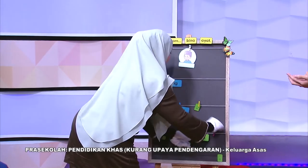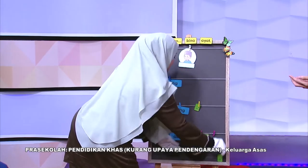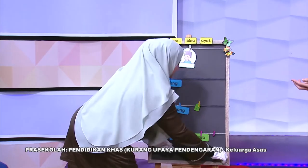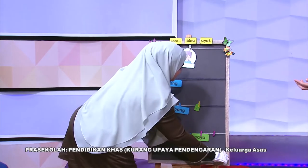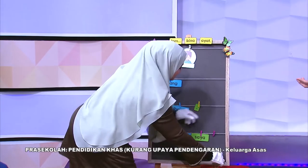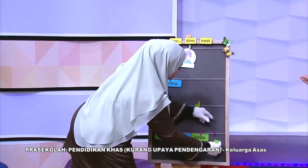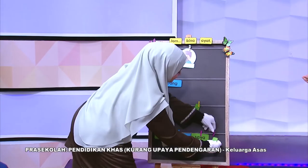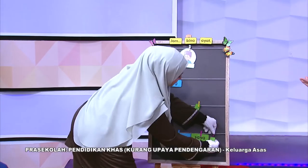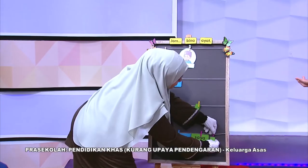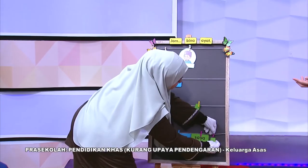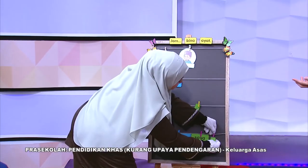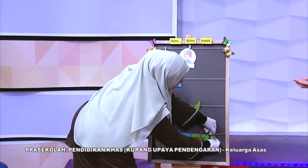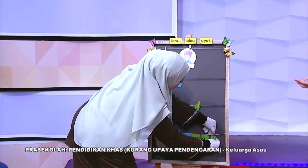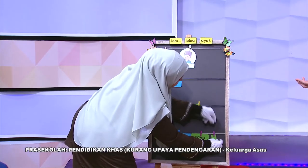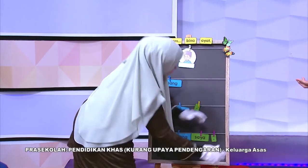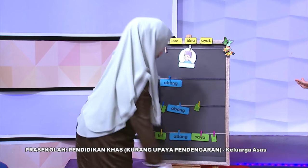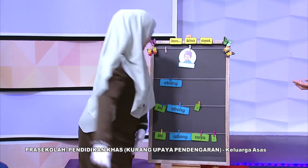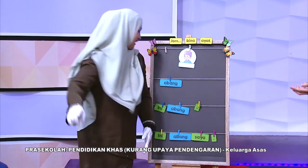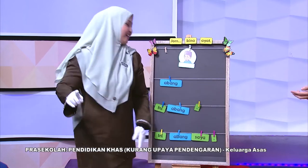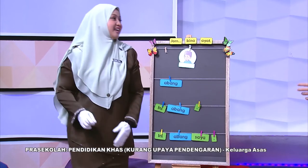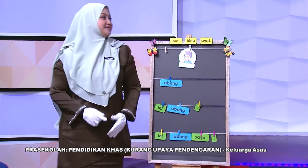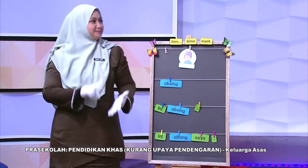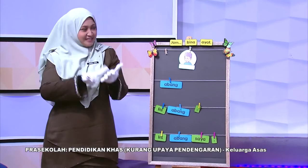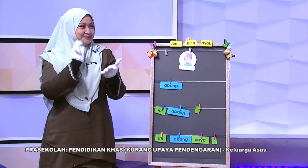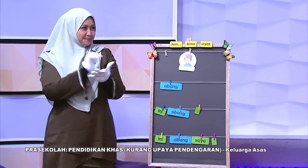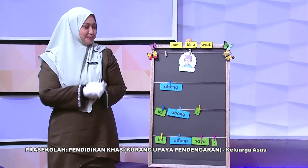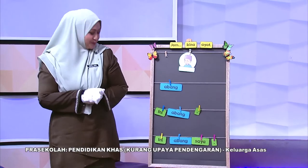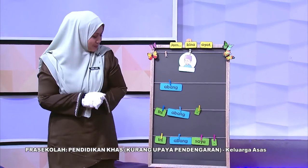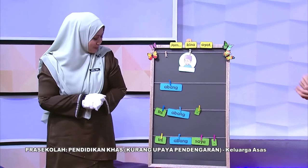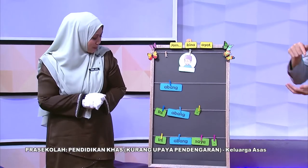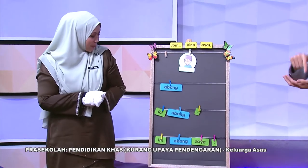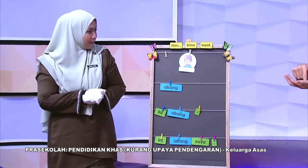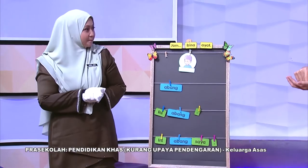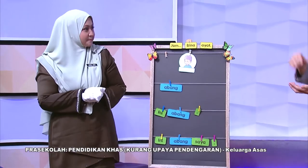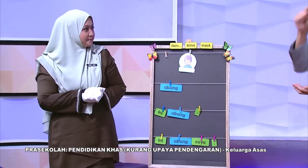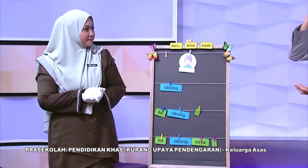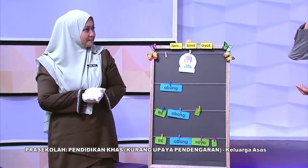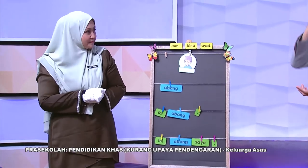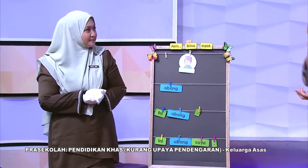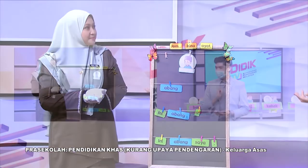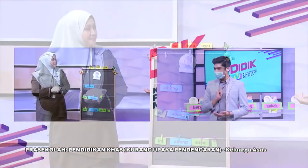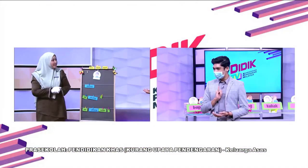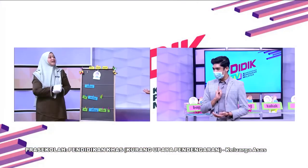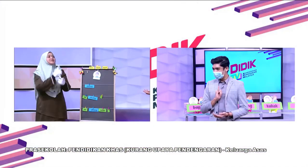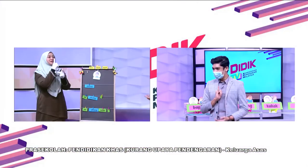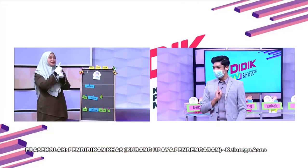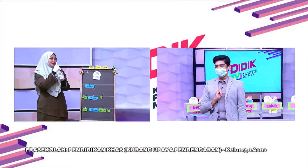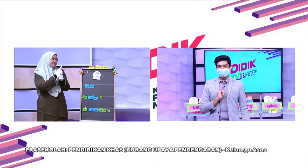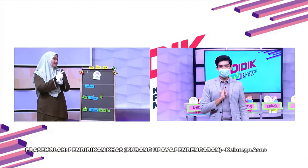oke oke smwa Ini Abah saya metode